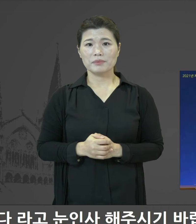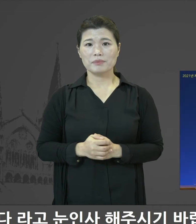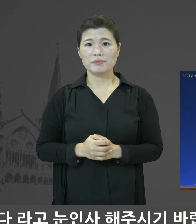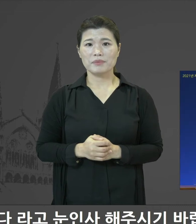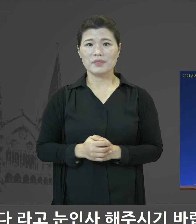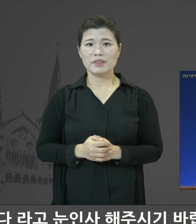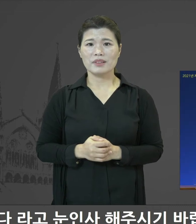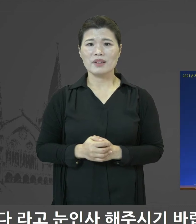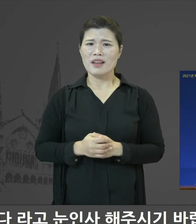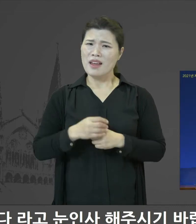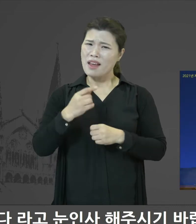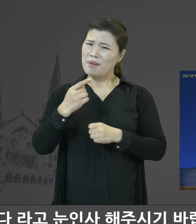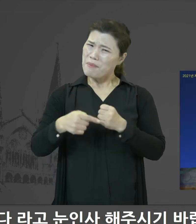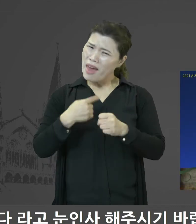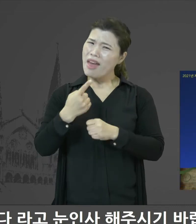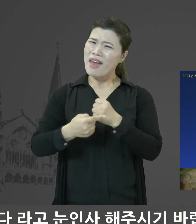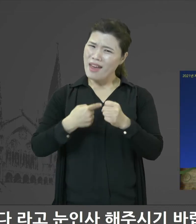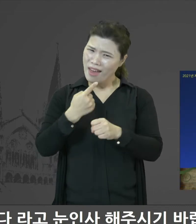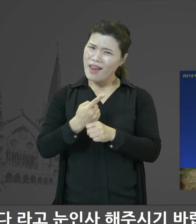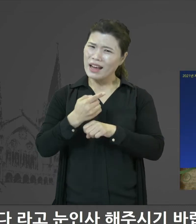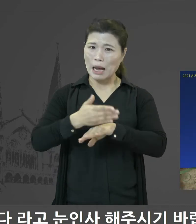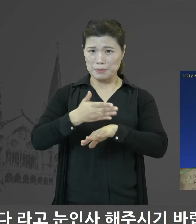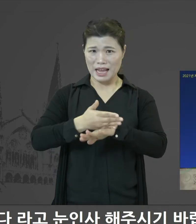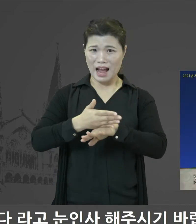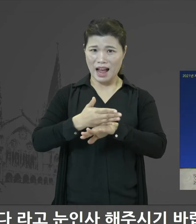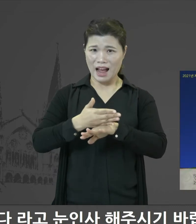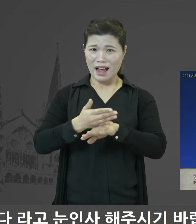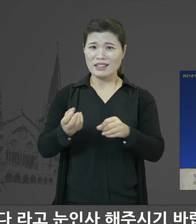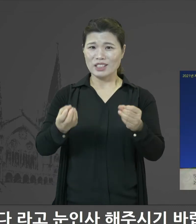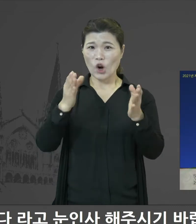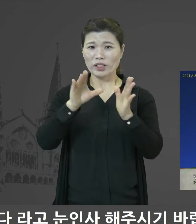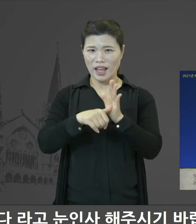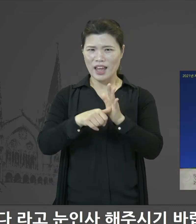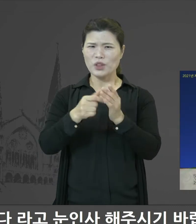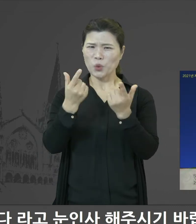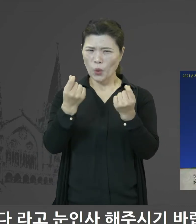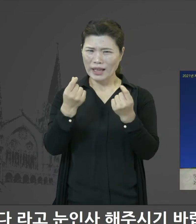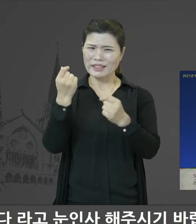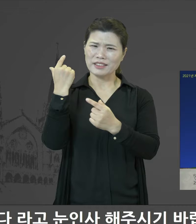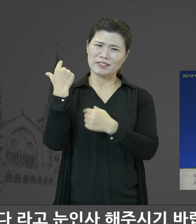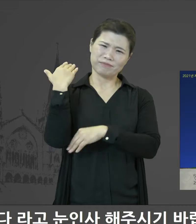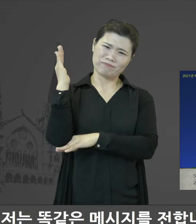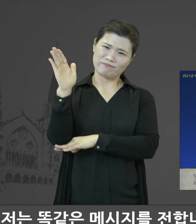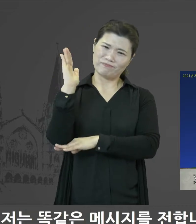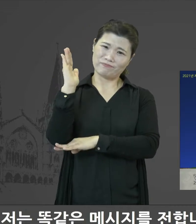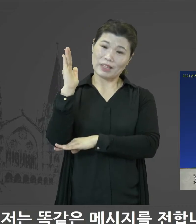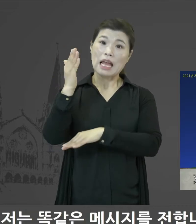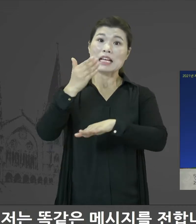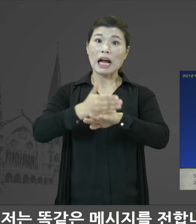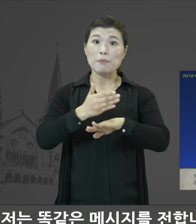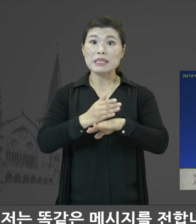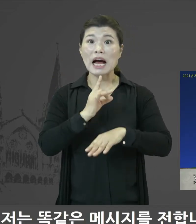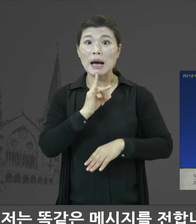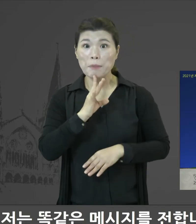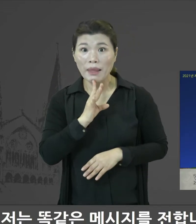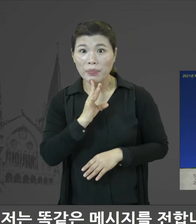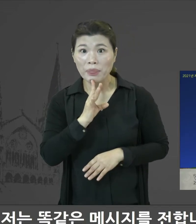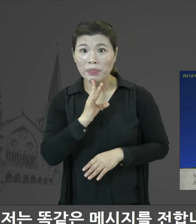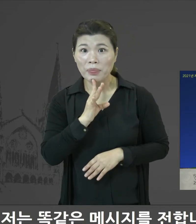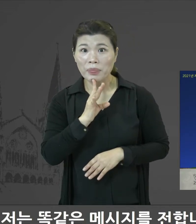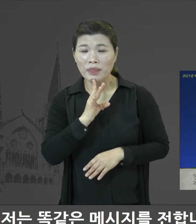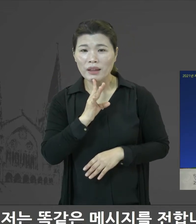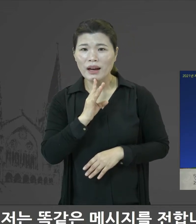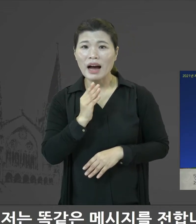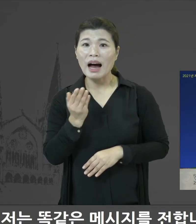매년 감사절에 저는 똑같은 메시지를 전합니다. 감사만 잘해도 신앙생활